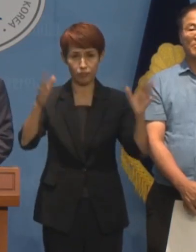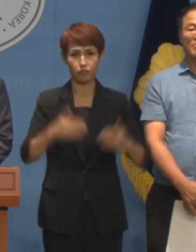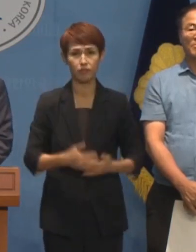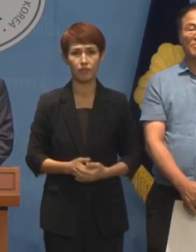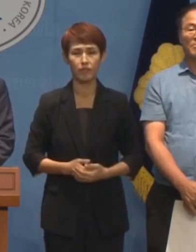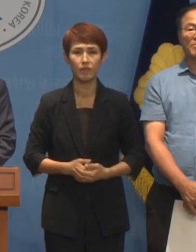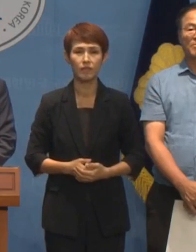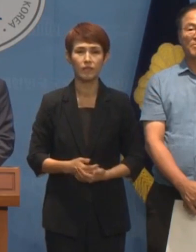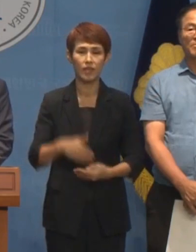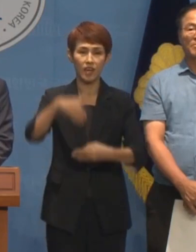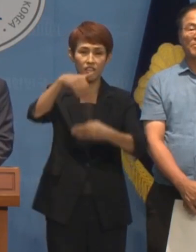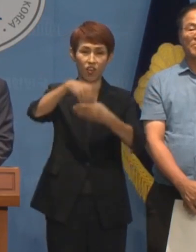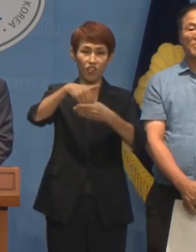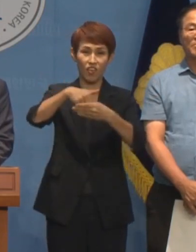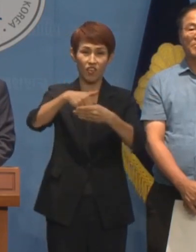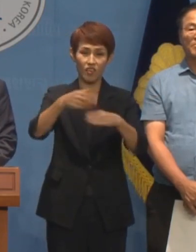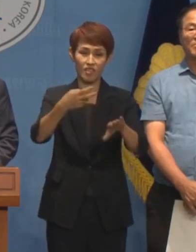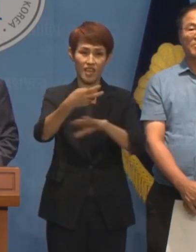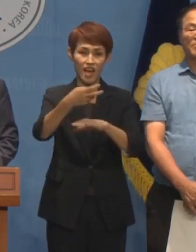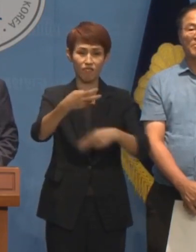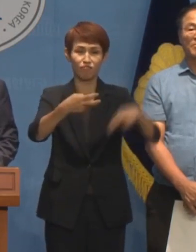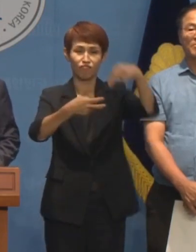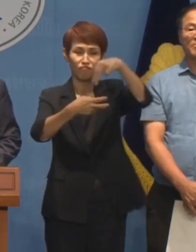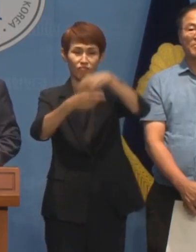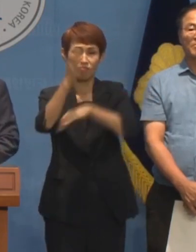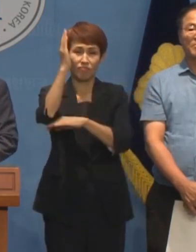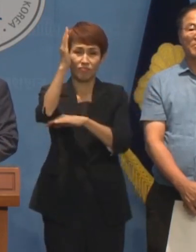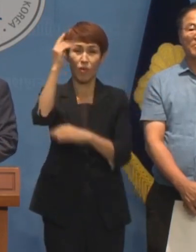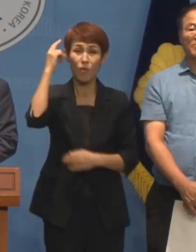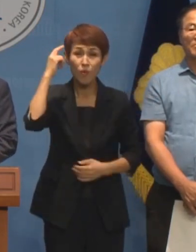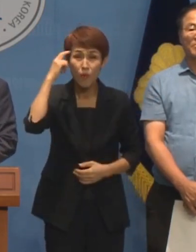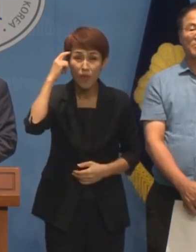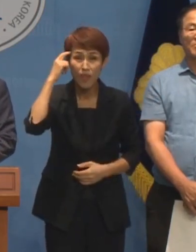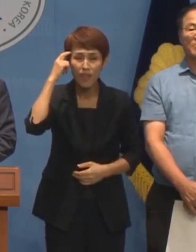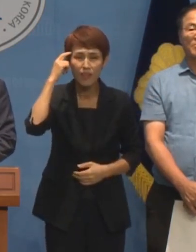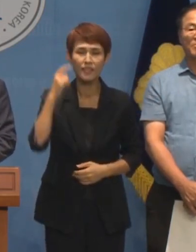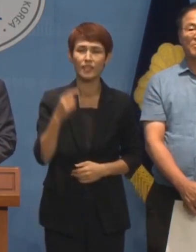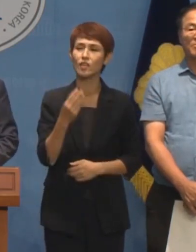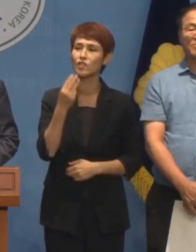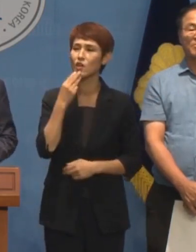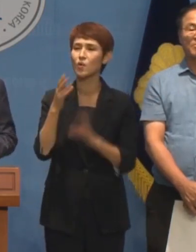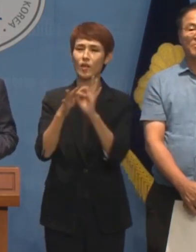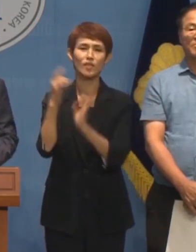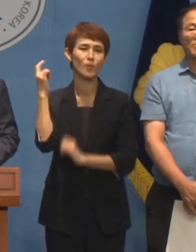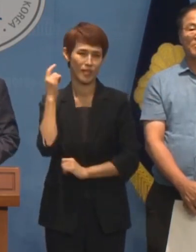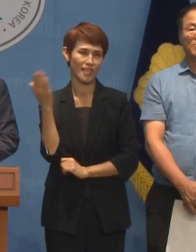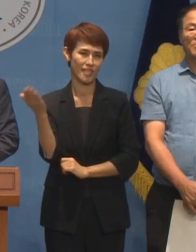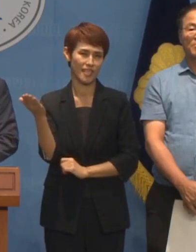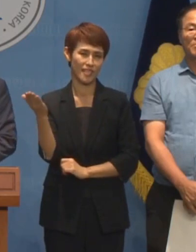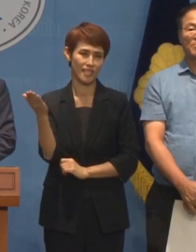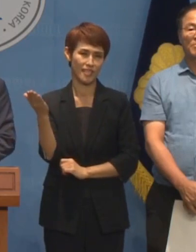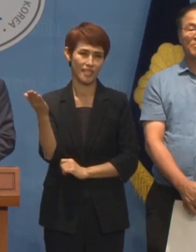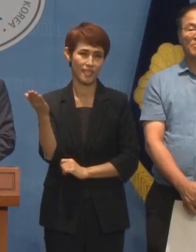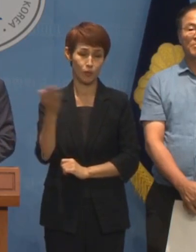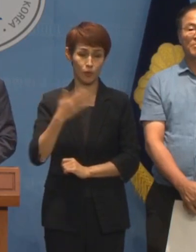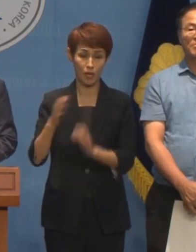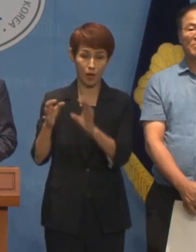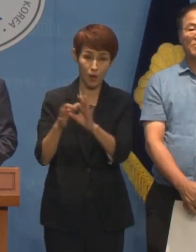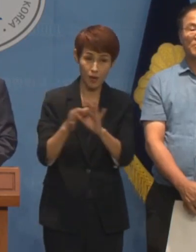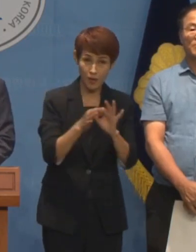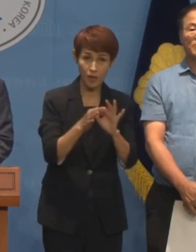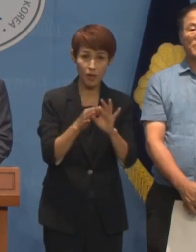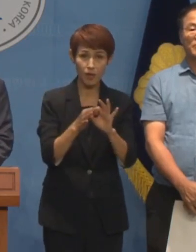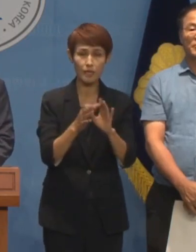차량에 올라서 연설을 잠시 했던 것은 우리 서울의 소리, 그리고 저와 관련된